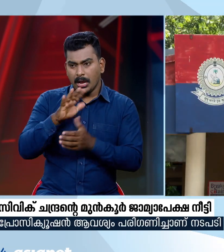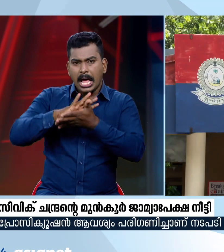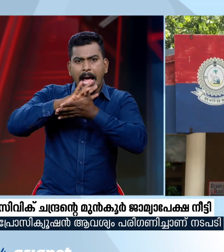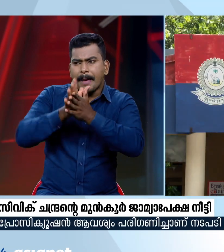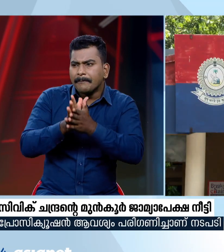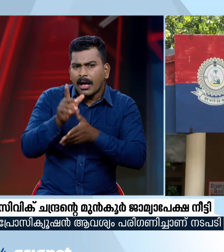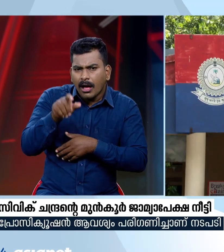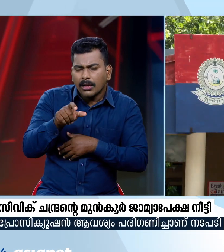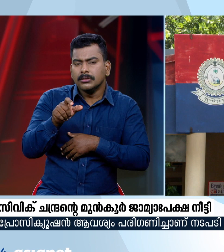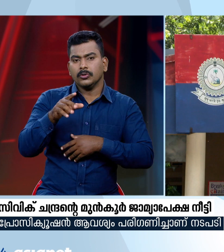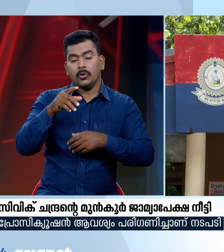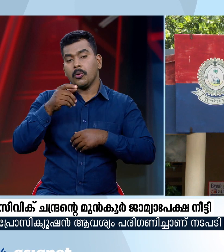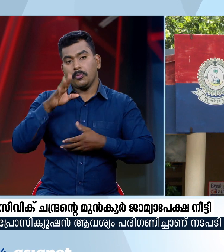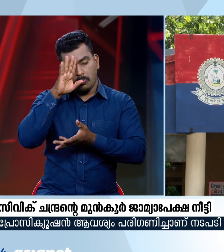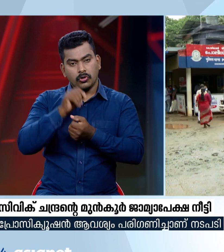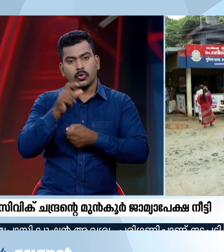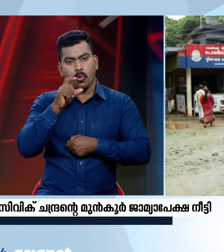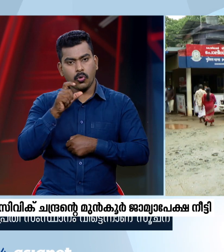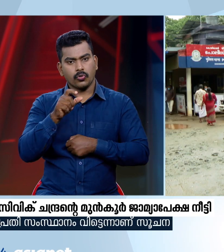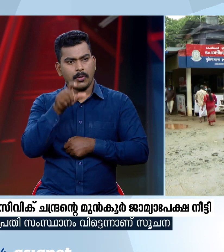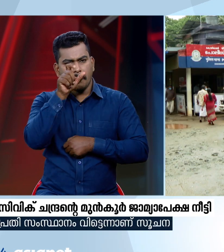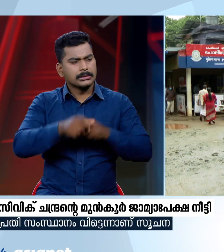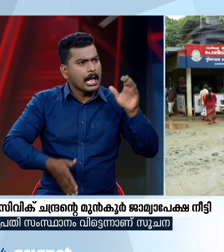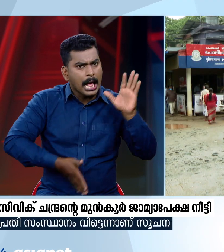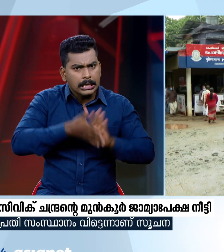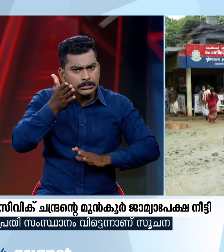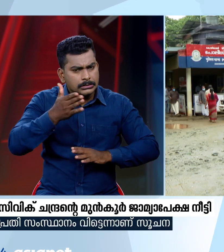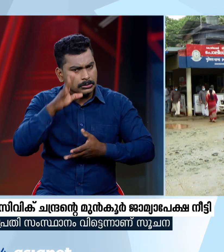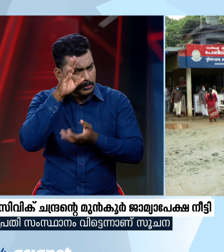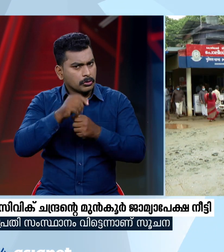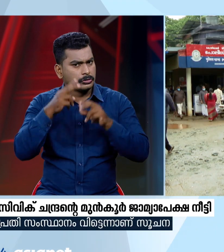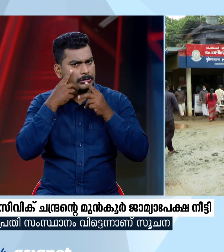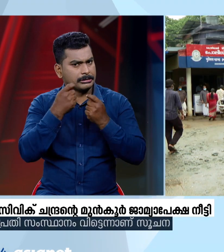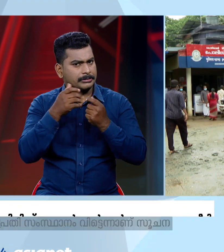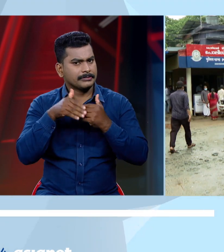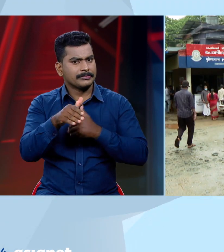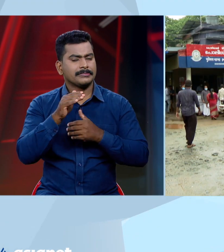സ്ത്രീയുടെ പരാതിയിൽ കൊയിലാണ്ടി പോലീസാണ് കേസെടുത്തത്. പ്രതി സംസ്ഥാനം വിട്ടുവെന്നാണ് അന്വേഷണ സംഘം പറയുന്നത്.